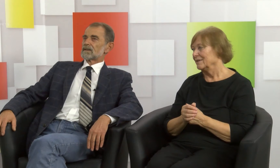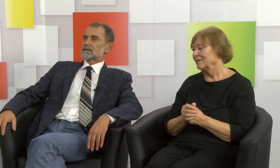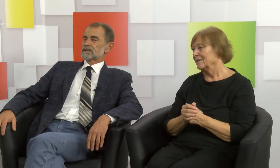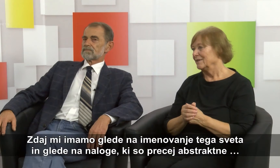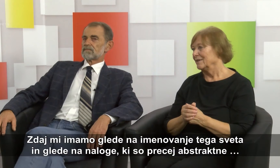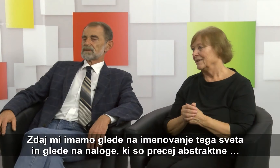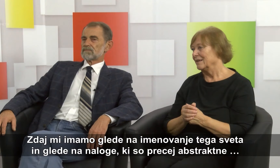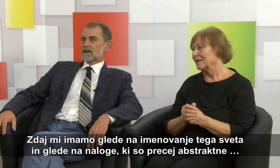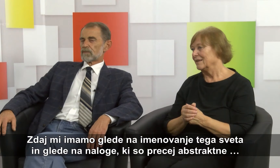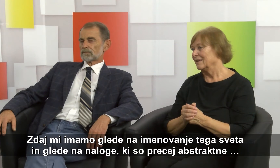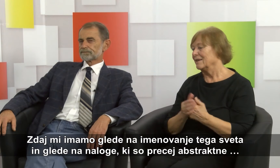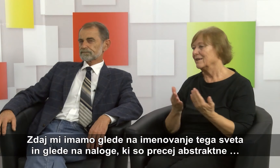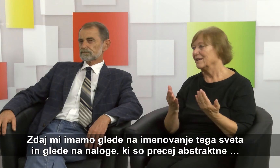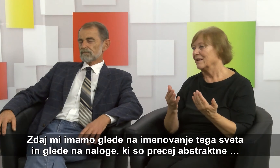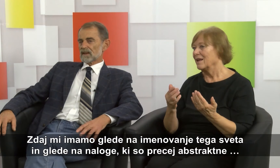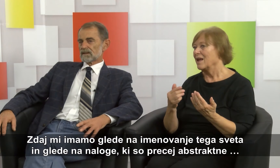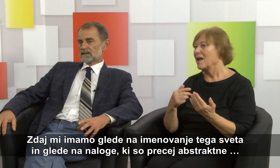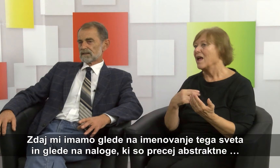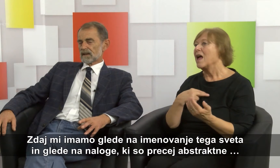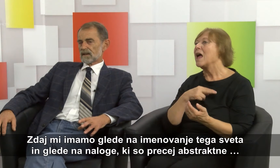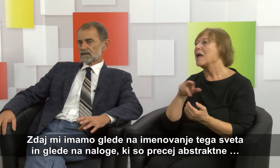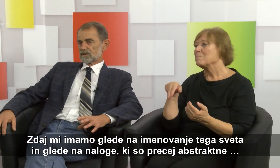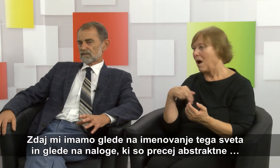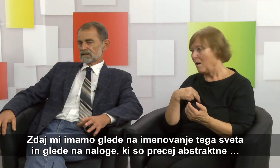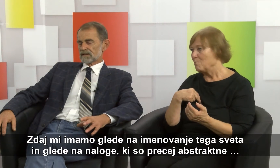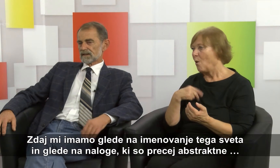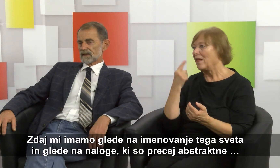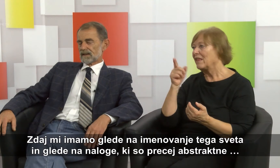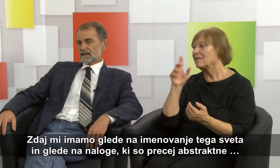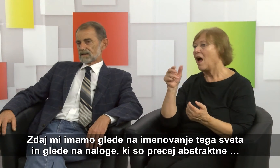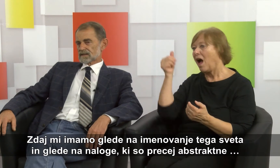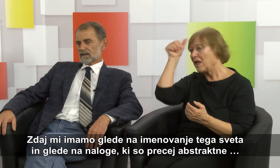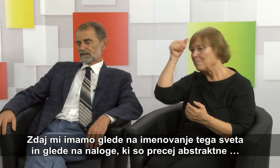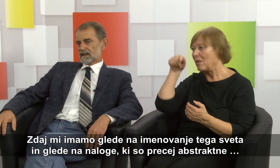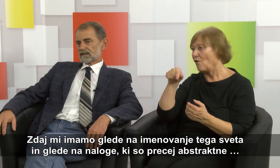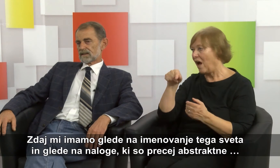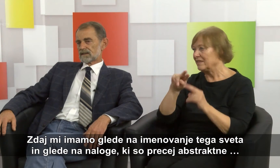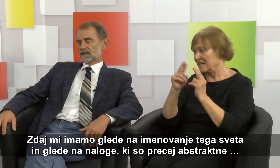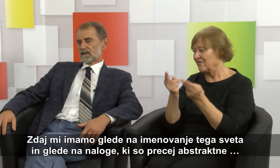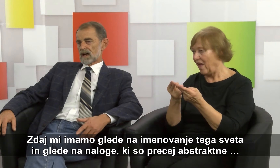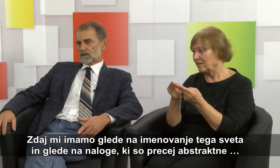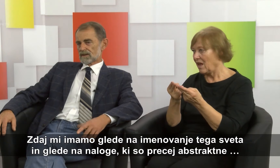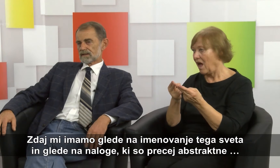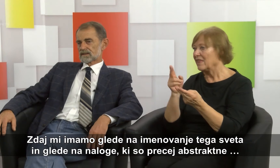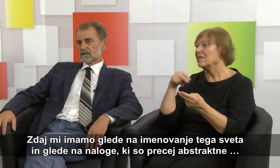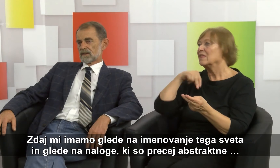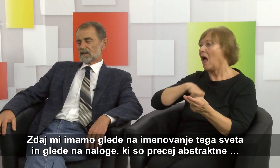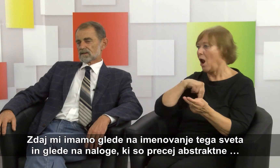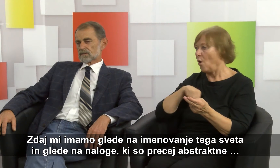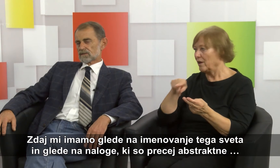dosegli? Zdaj, mi imamo glede na imenovanje tega sveta in glede na naloge, ki so